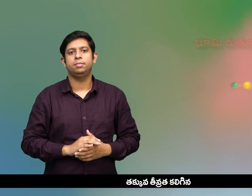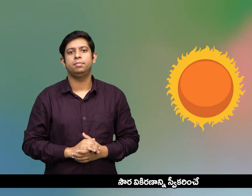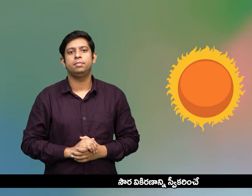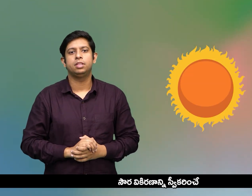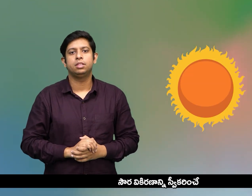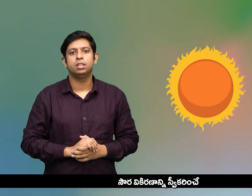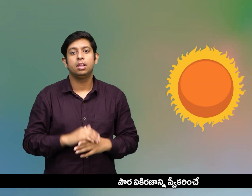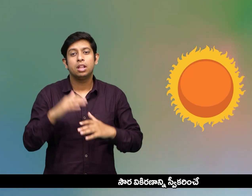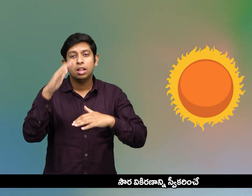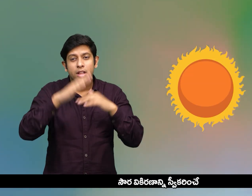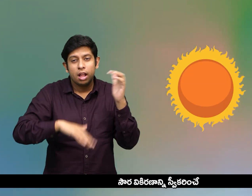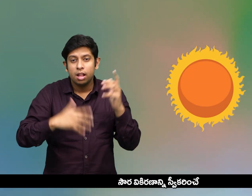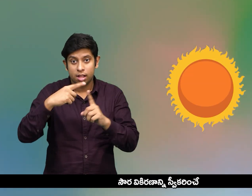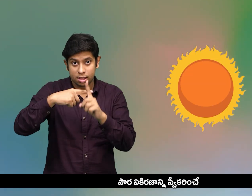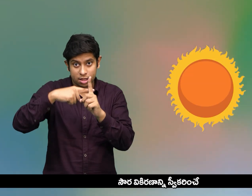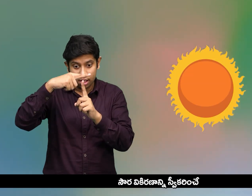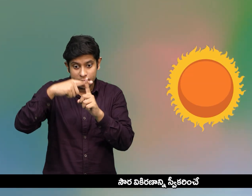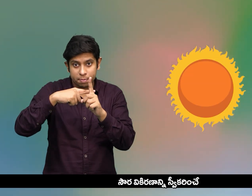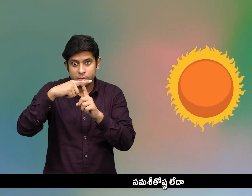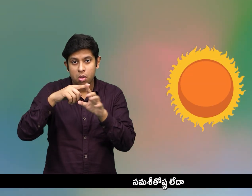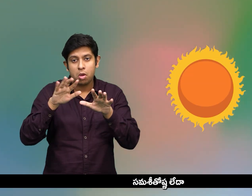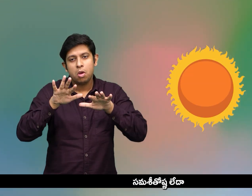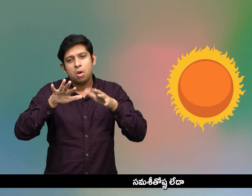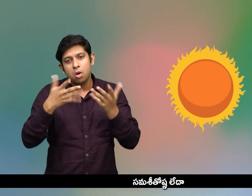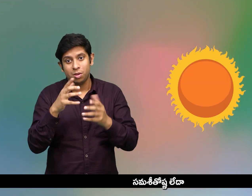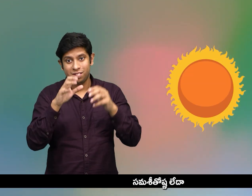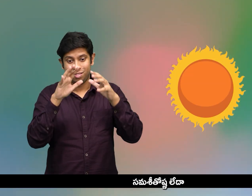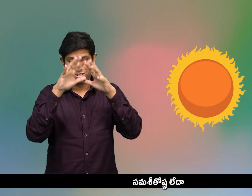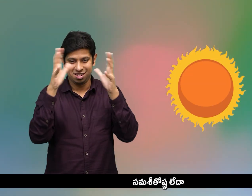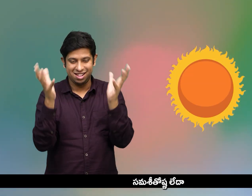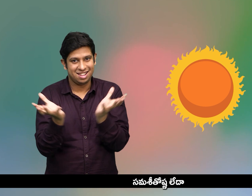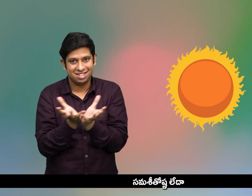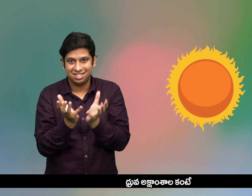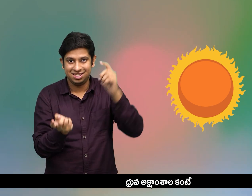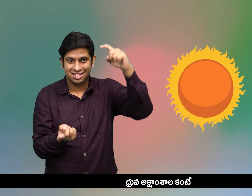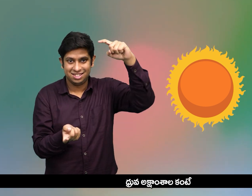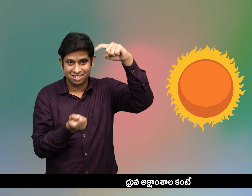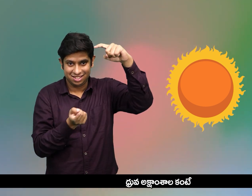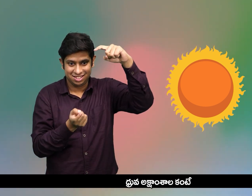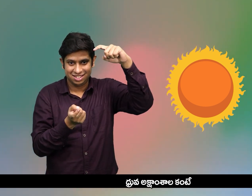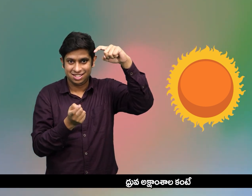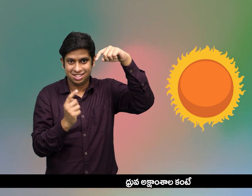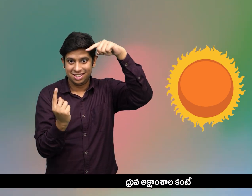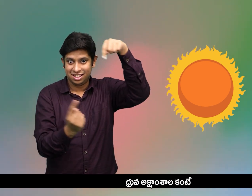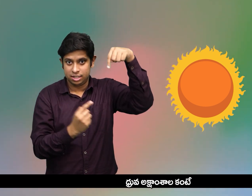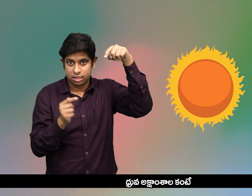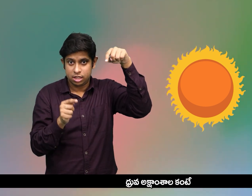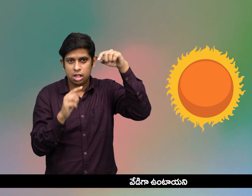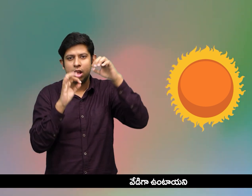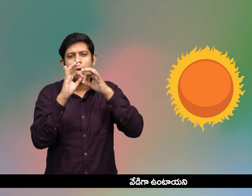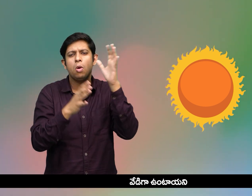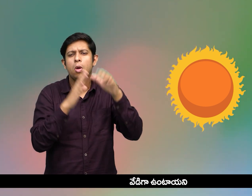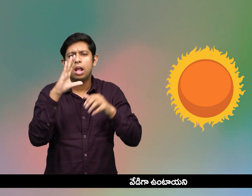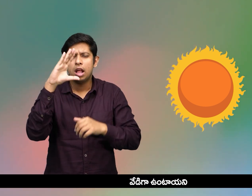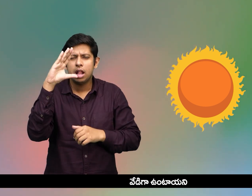సౌర వికిరణాన్ని స్వీకరించే సమశీతోష్ణ లేదా ధ్రువ అక్షాంశాల కంటే వేడిగా ఉంటాయని